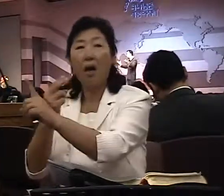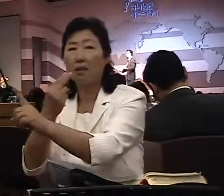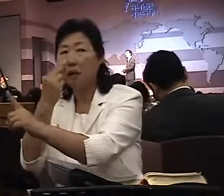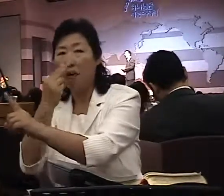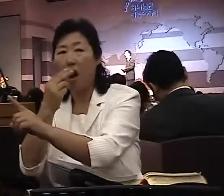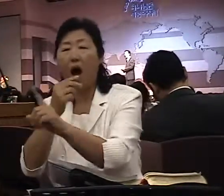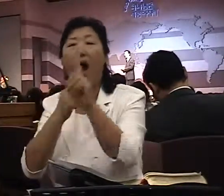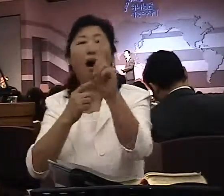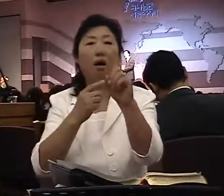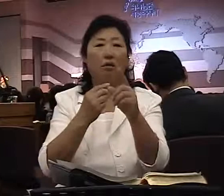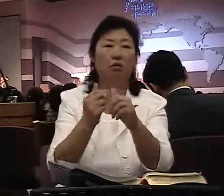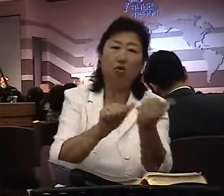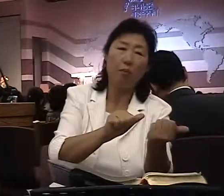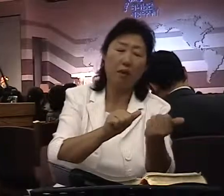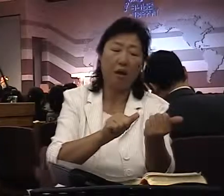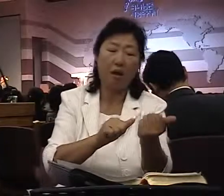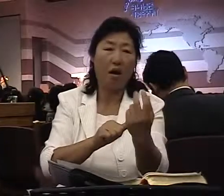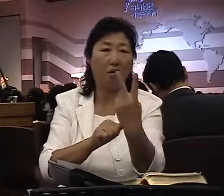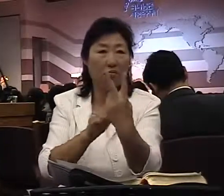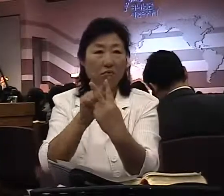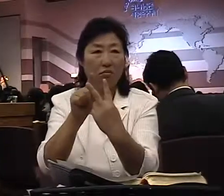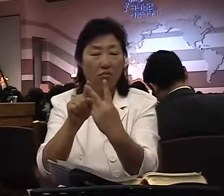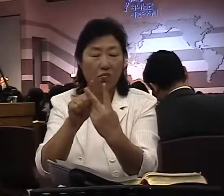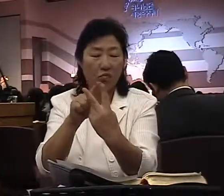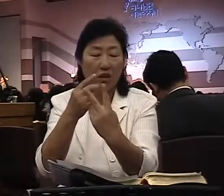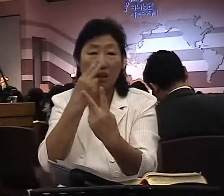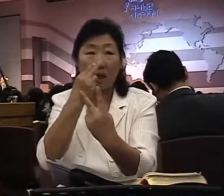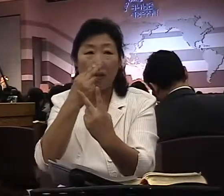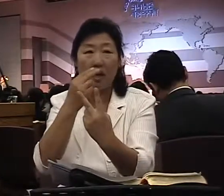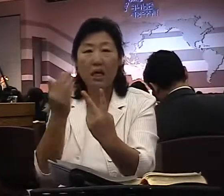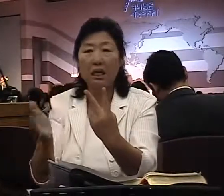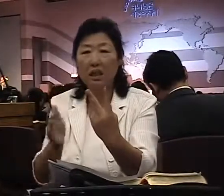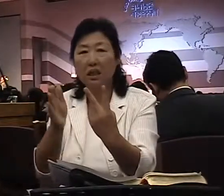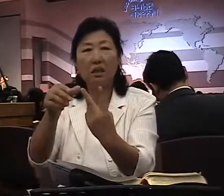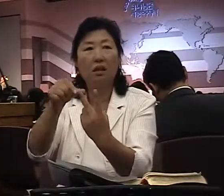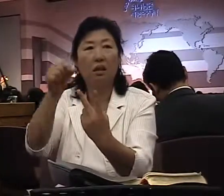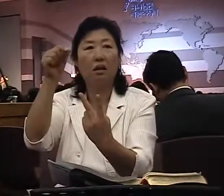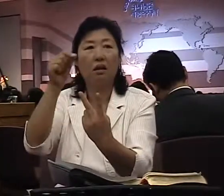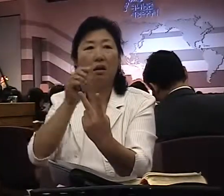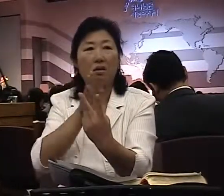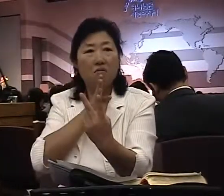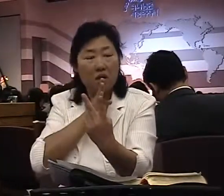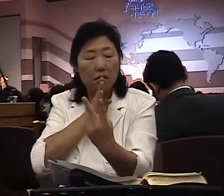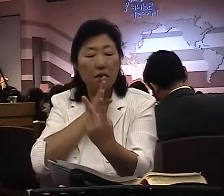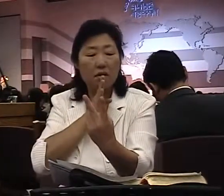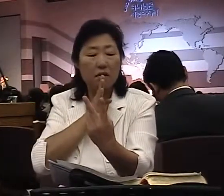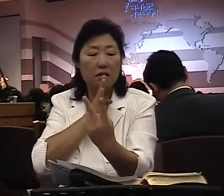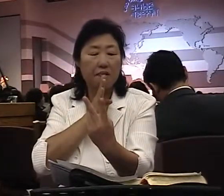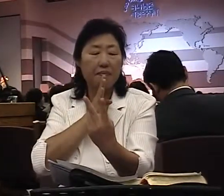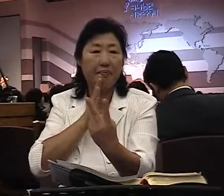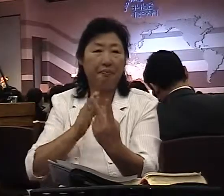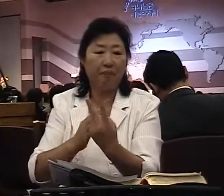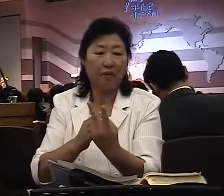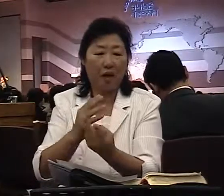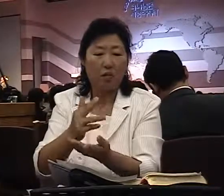죽음입니다. 그렇다면 생명의 길을 택하는 것은 너무나 당연한 것이고, 주님께서도 너는 생명의